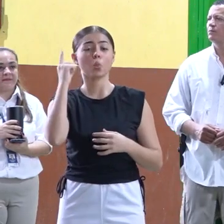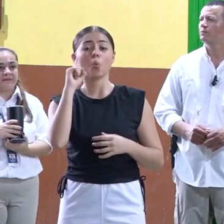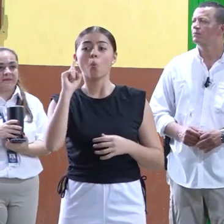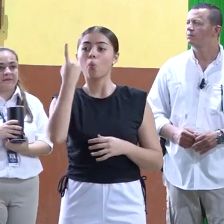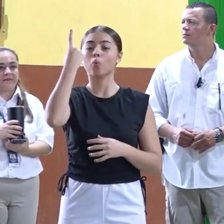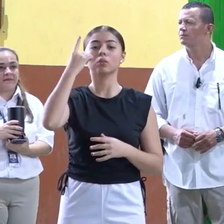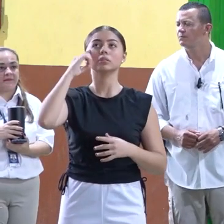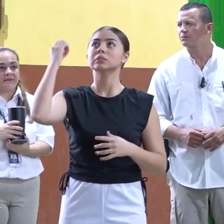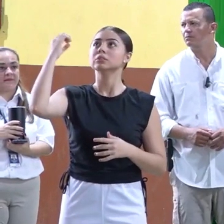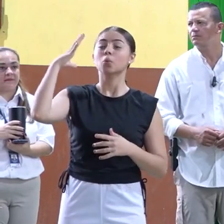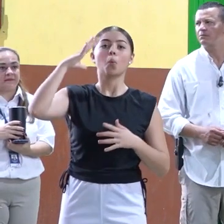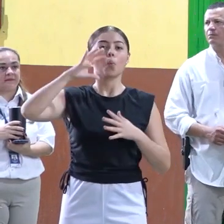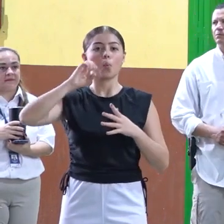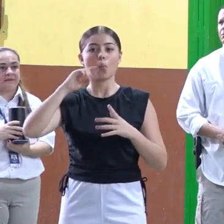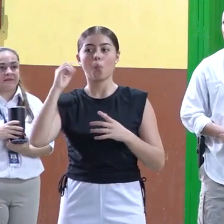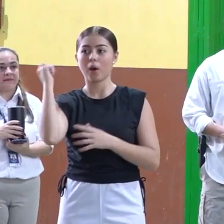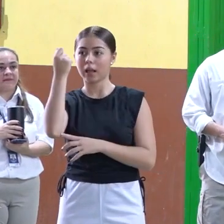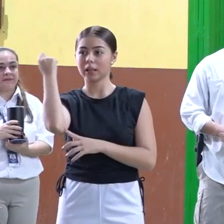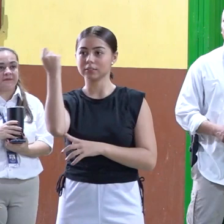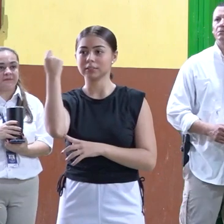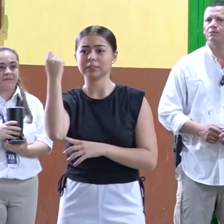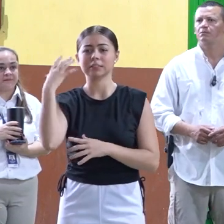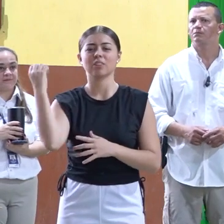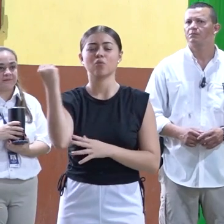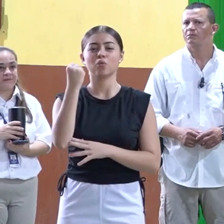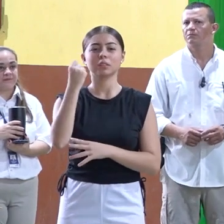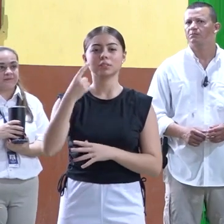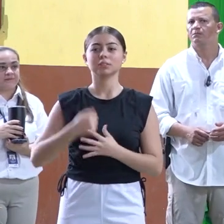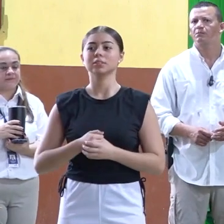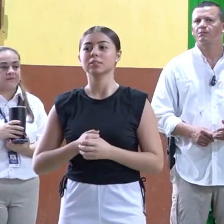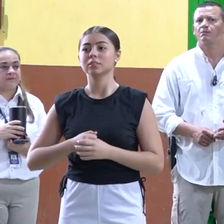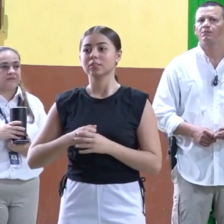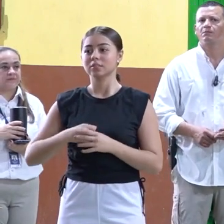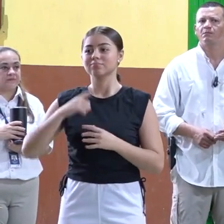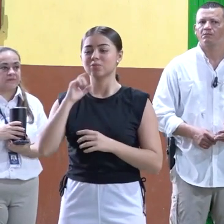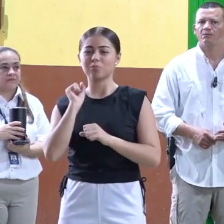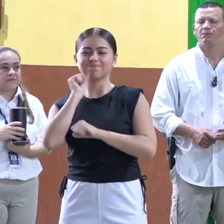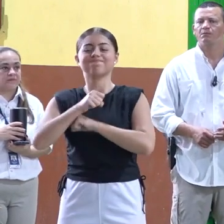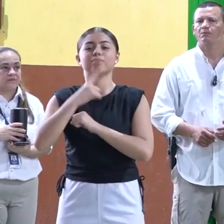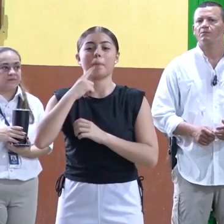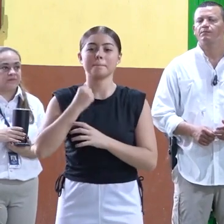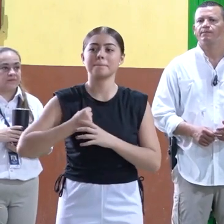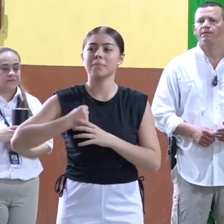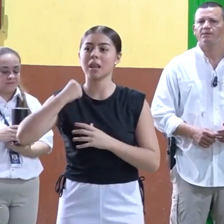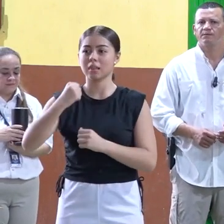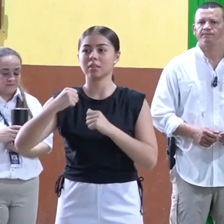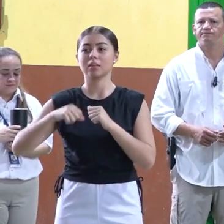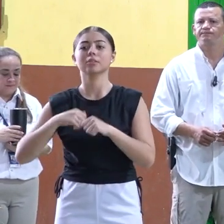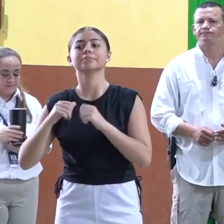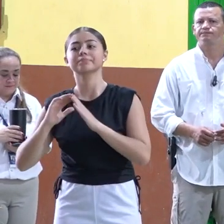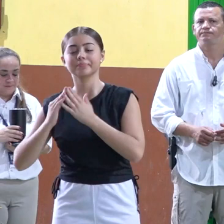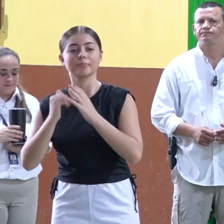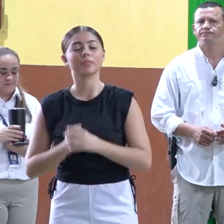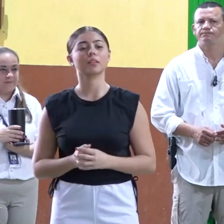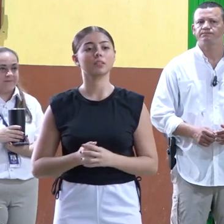bravura del sol guanacasteco es el fervor y la valentía de su gente para seguir adelante. Yo me voy a